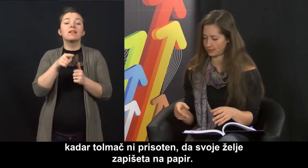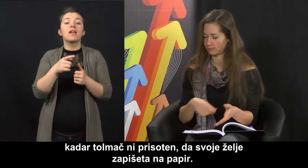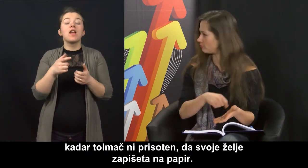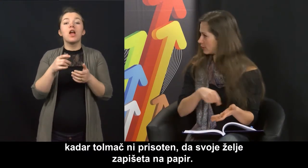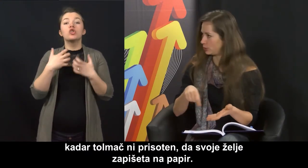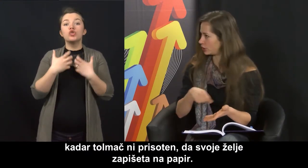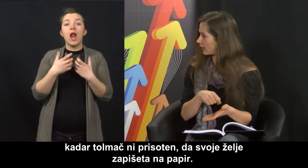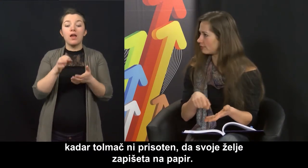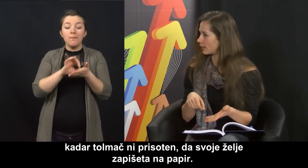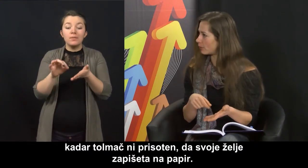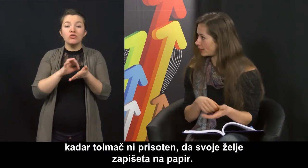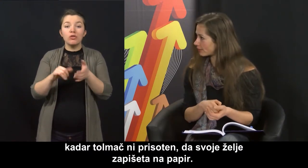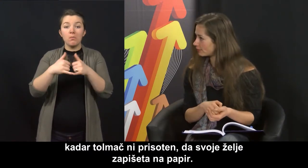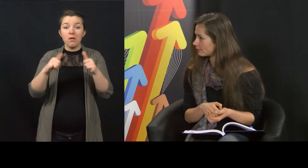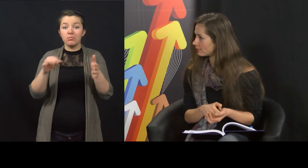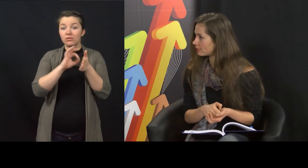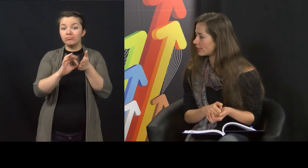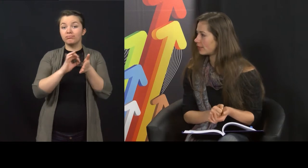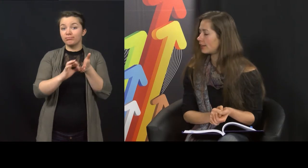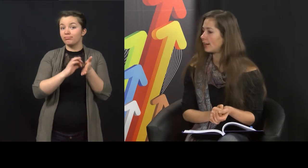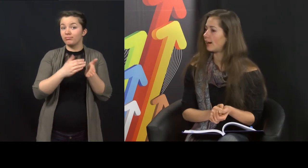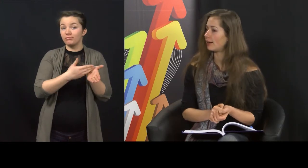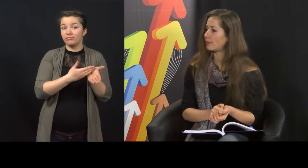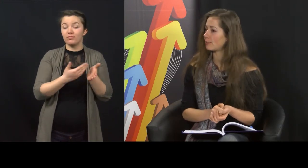želje zapišeta na papir.